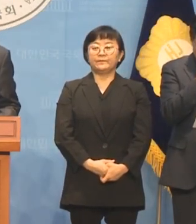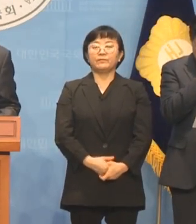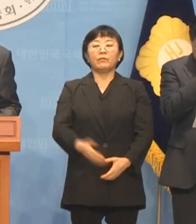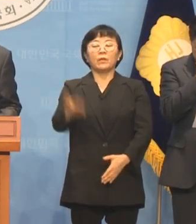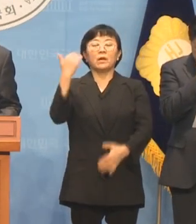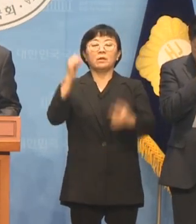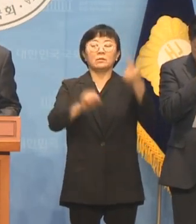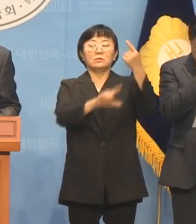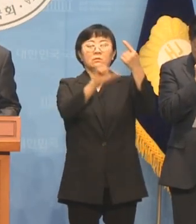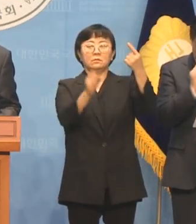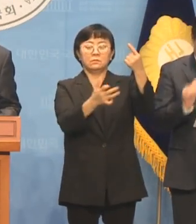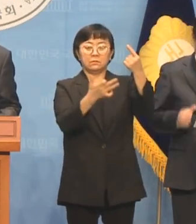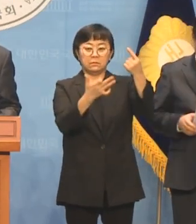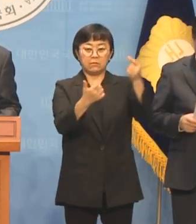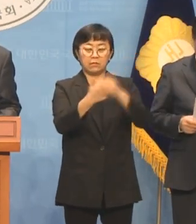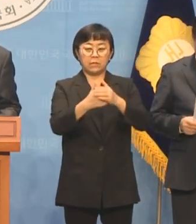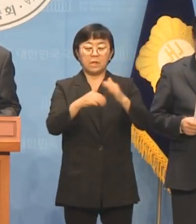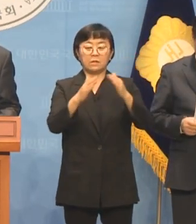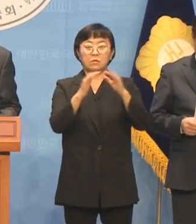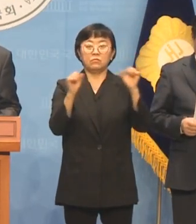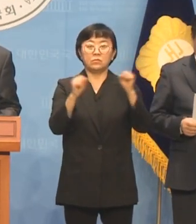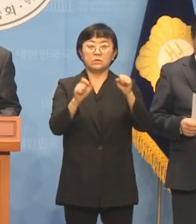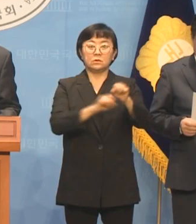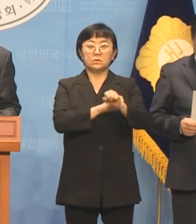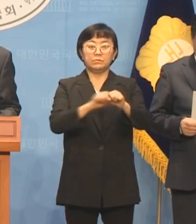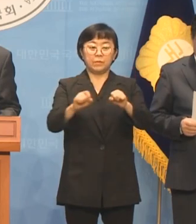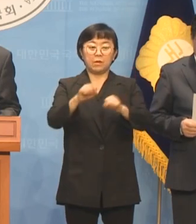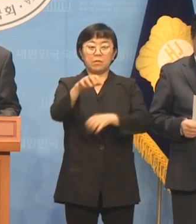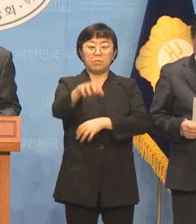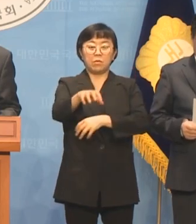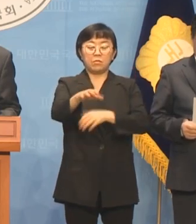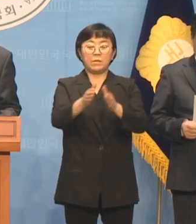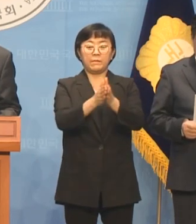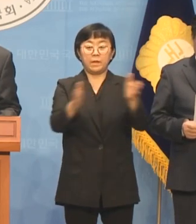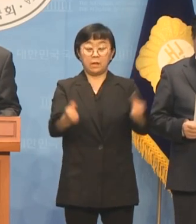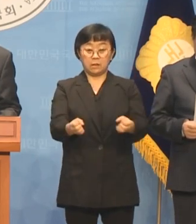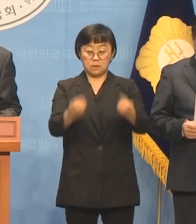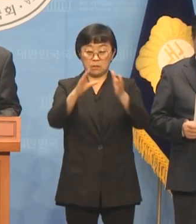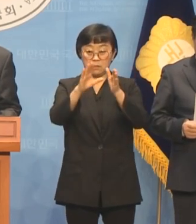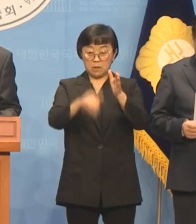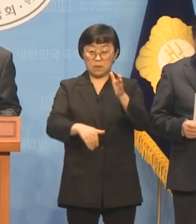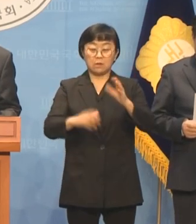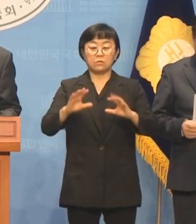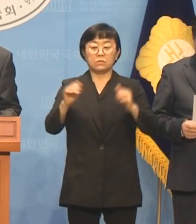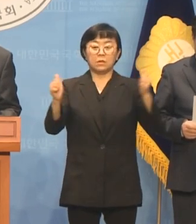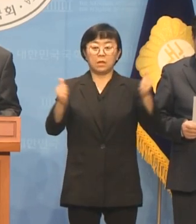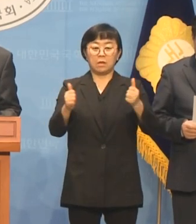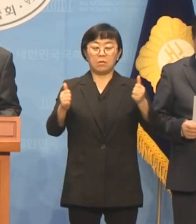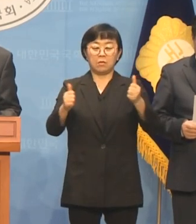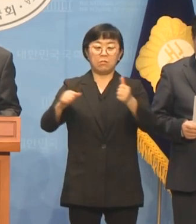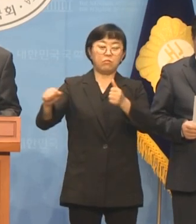지난 1월 18일 전북 특별자치도 출범식 행사에서의 국회의원 폭력 제압 사태에